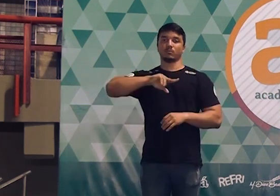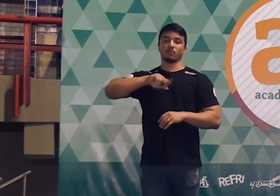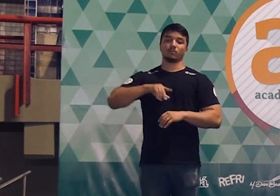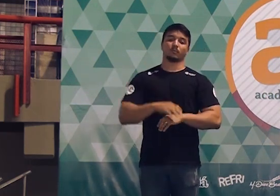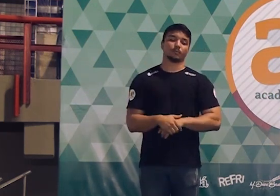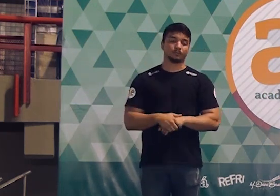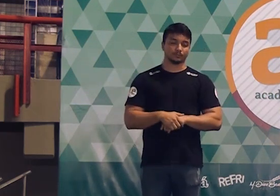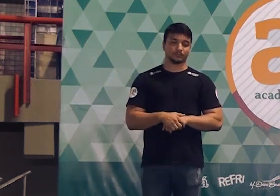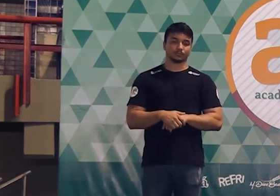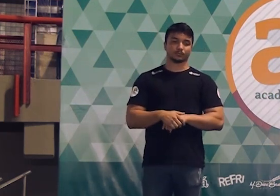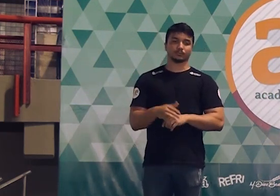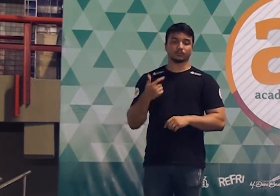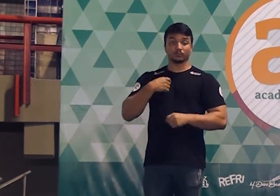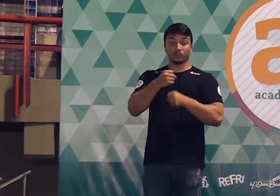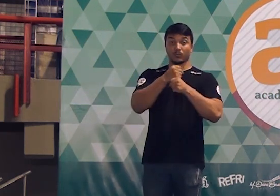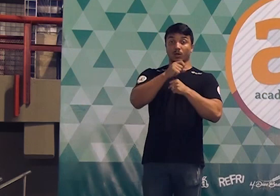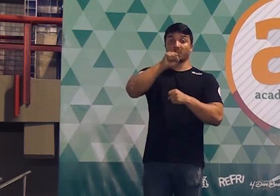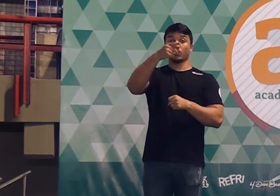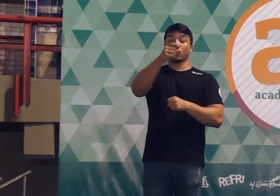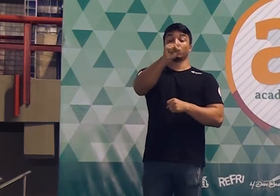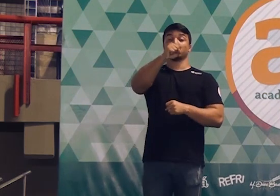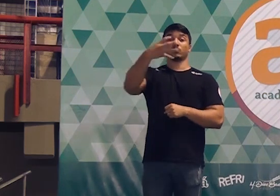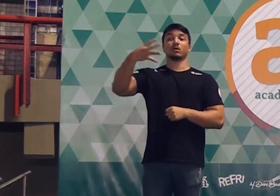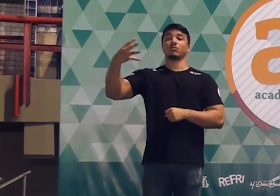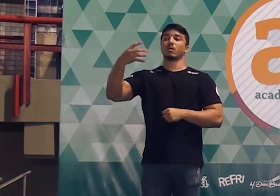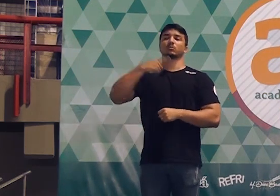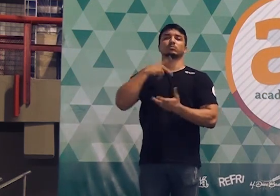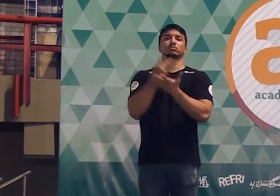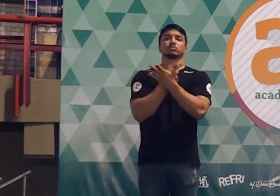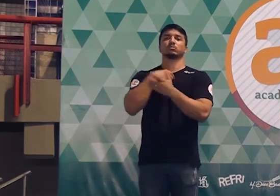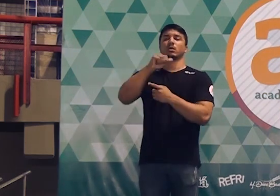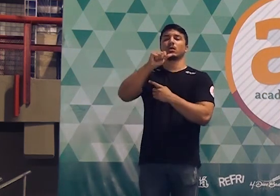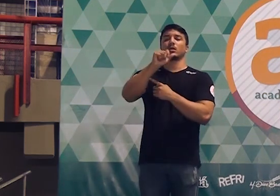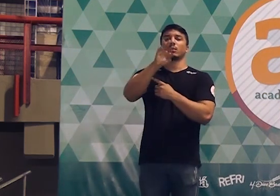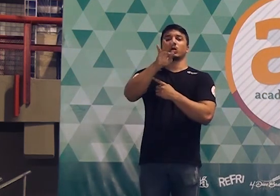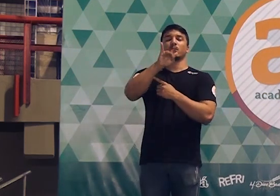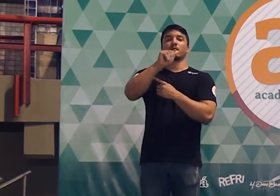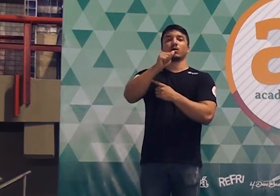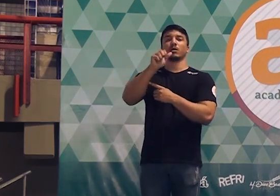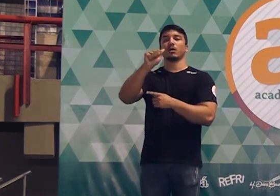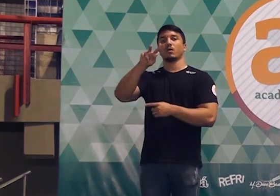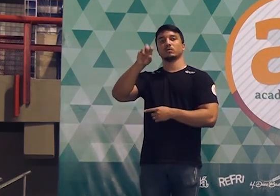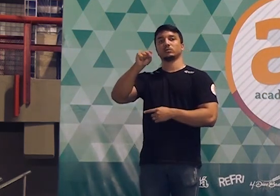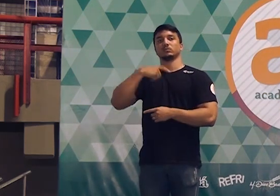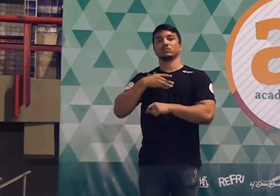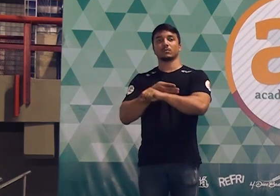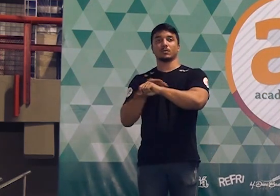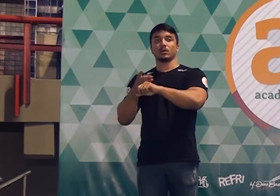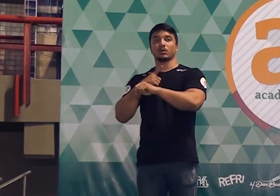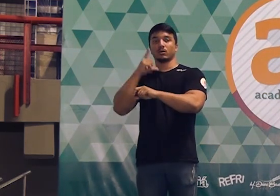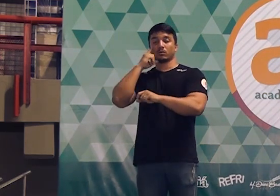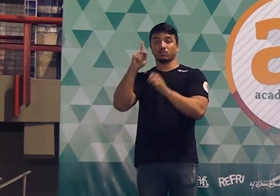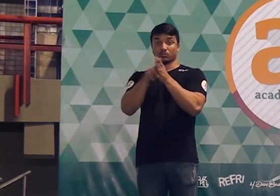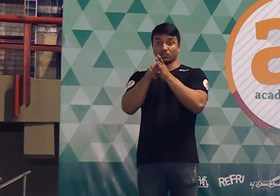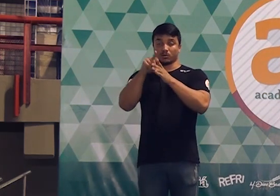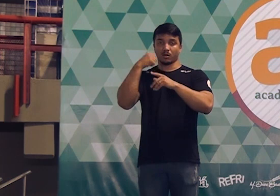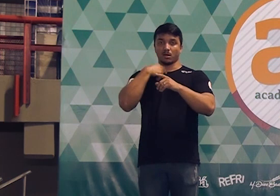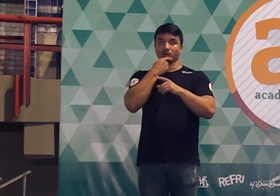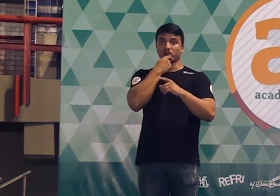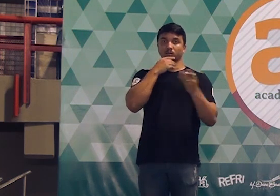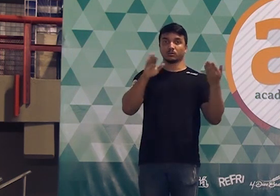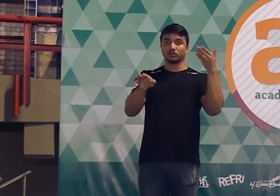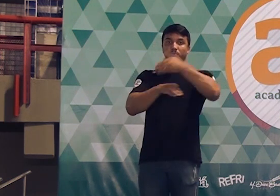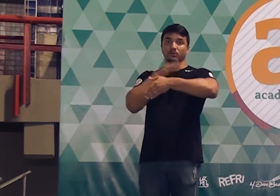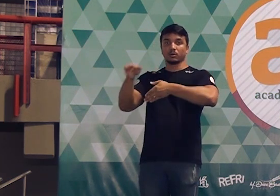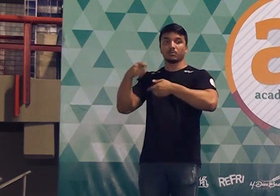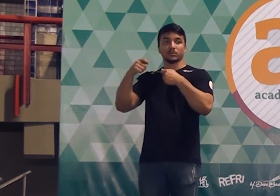inglesa, não. Tranquilo? Trigueiro, 1844, tarifa Alves Branco. Opa, agora produto inglês para entrar aqui, vai